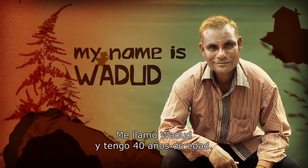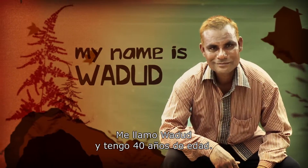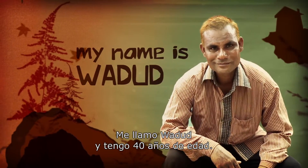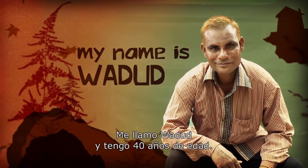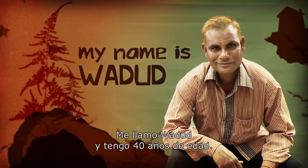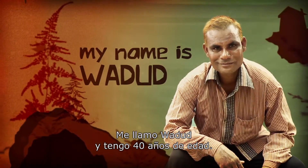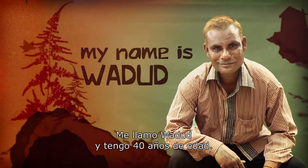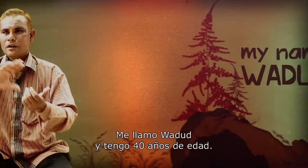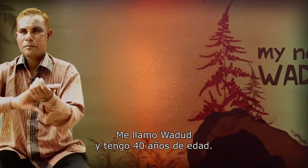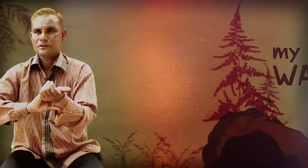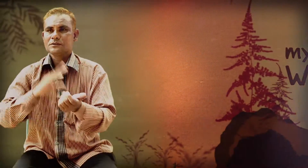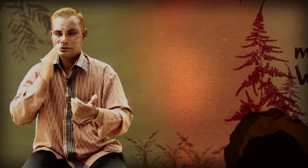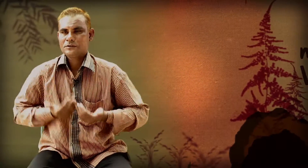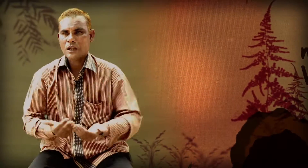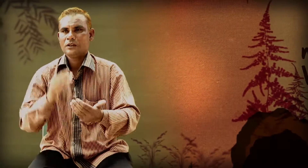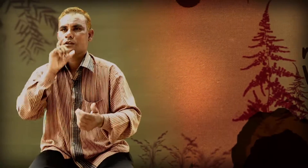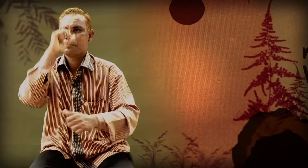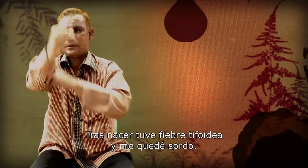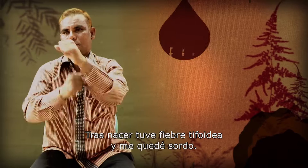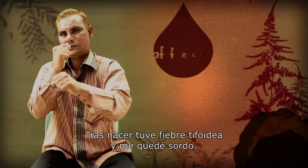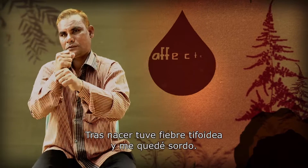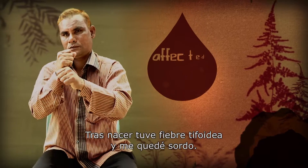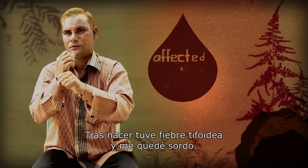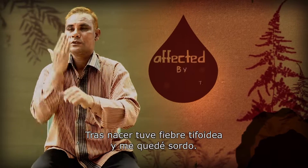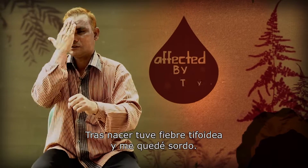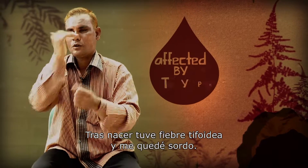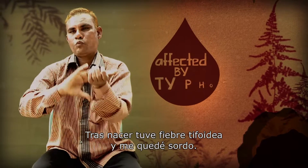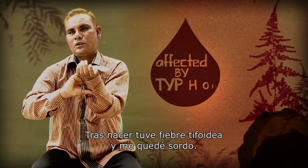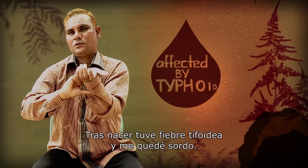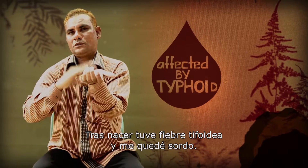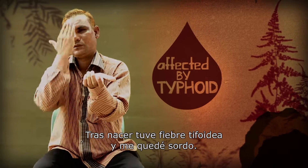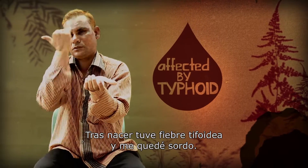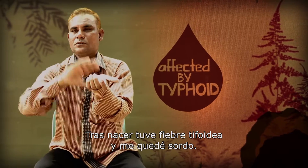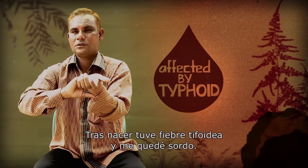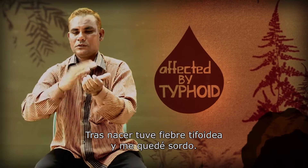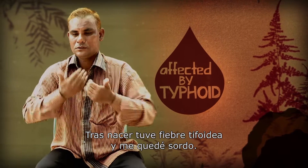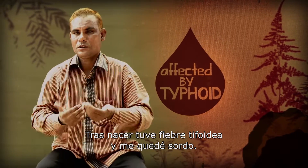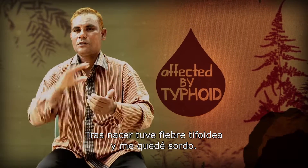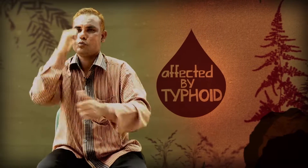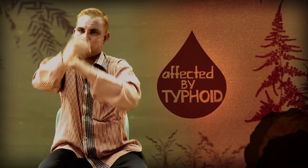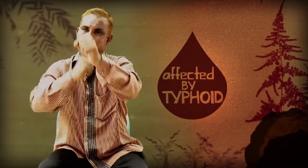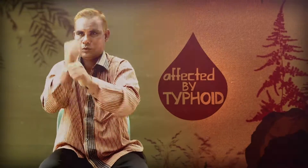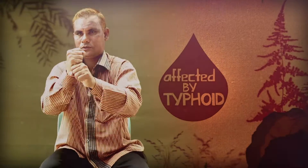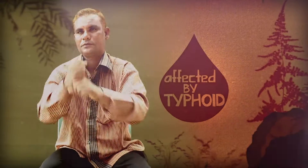tengo 40 años de edad. Tras nacer tuve fiebre tifoidea y me quedé sordo.